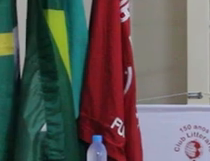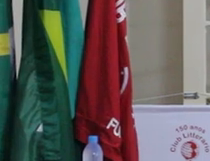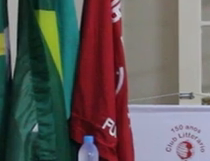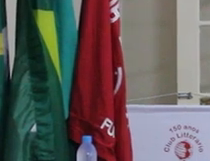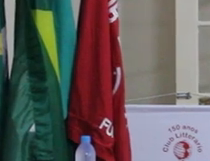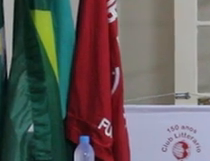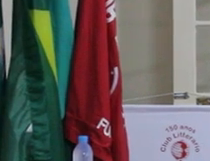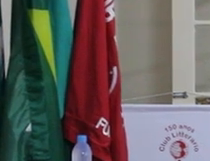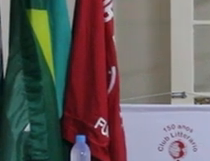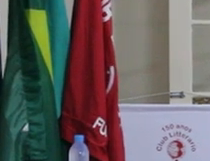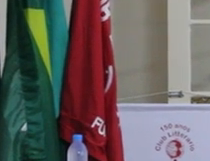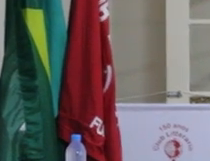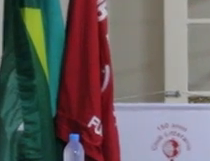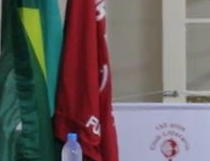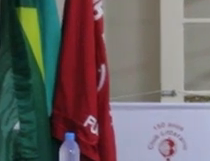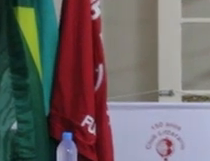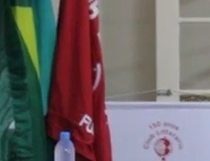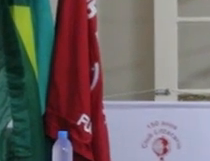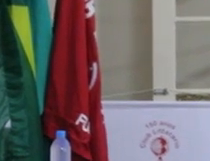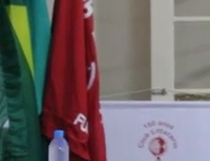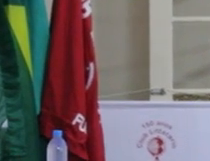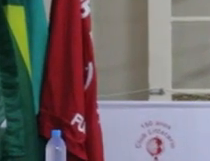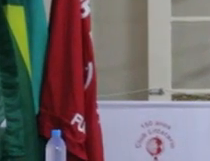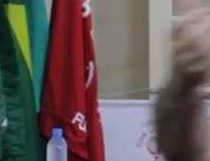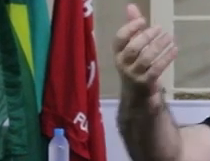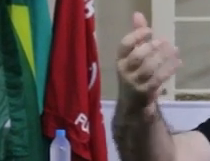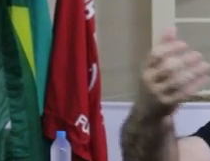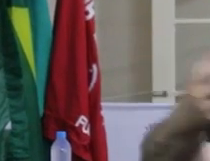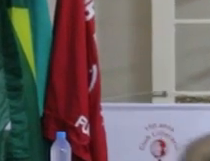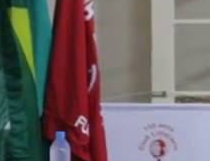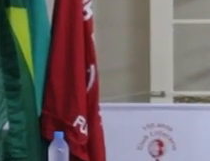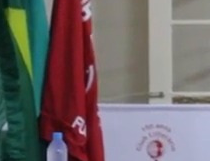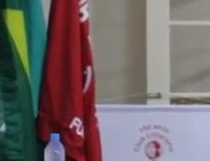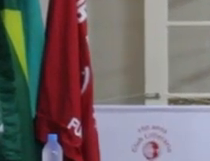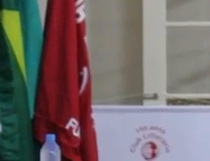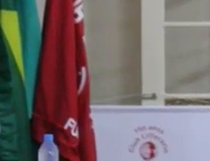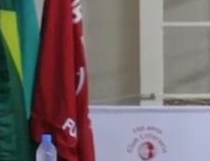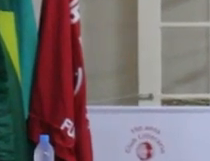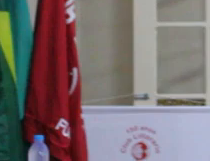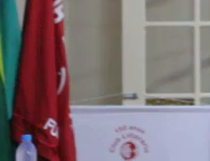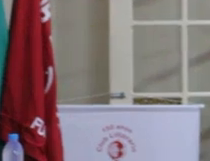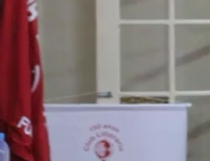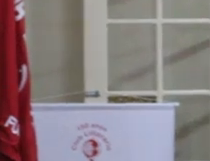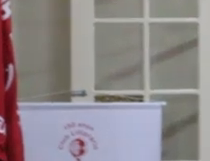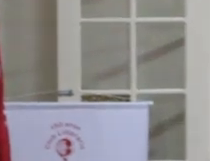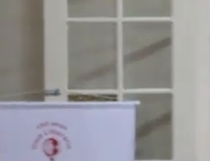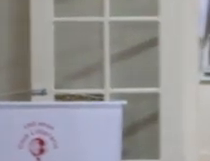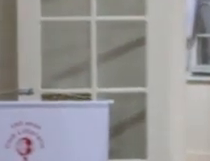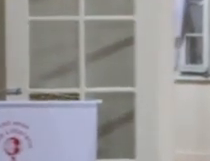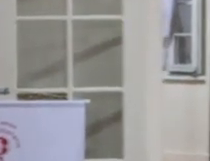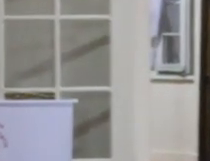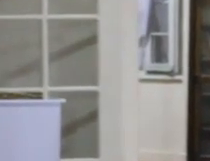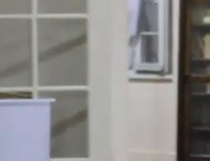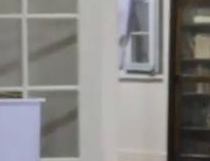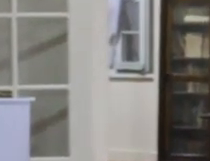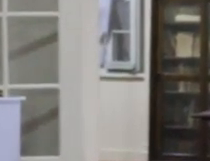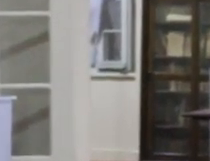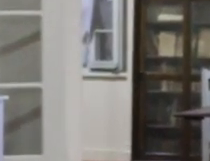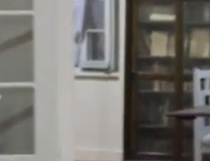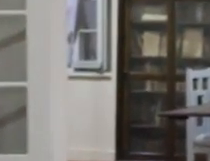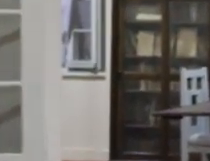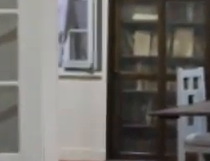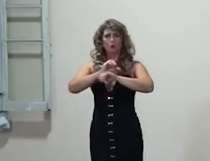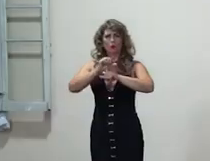Martins, que de um dia para o outro, aquela fortuna virou uma